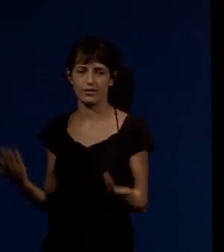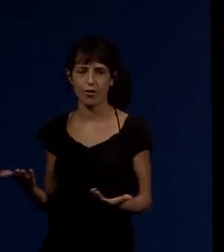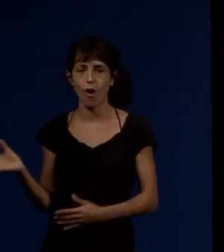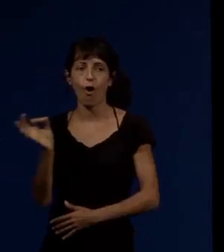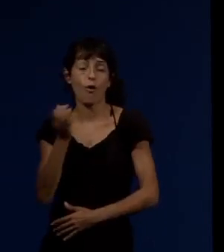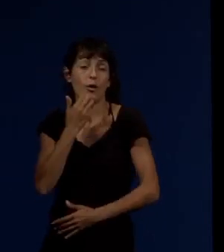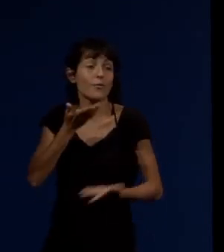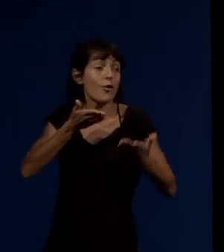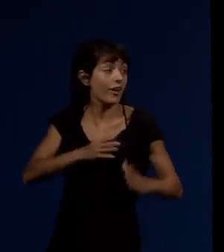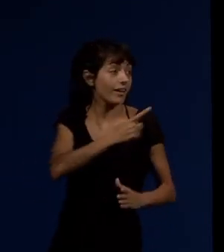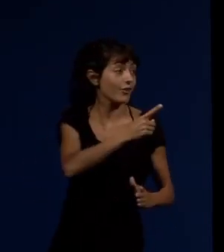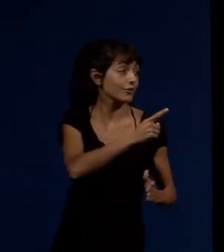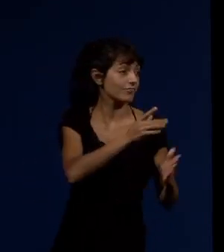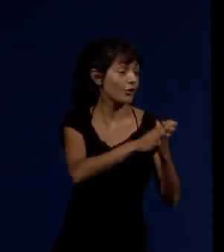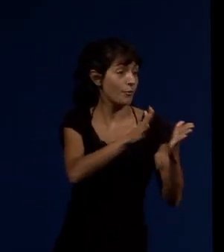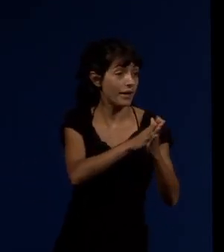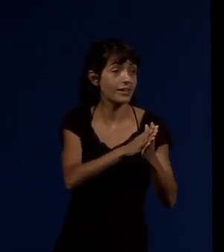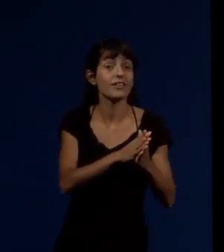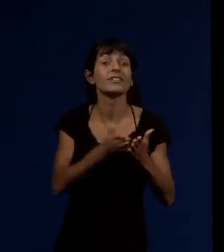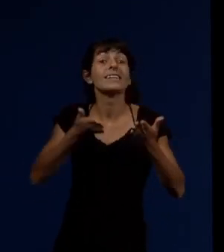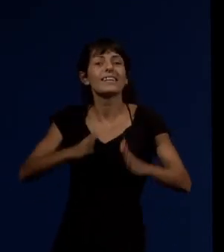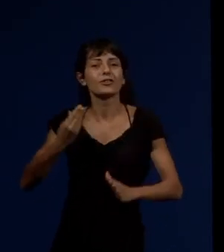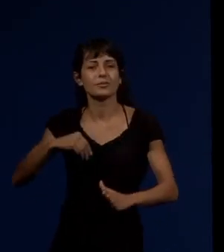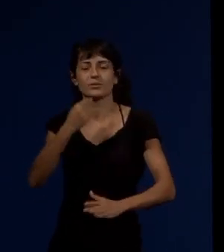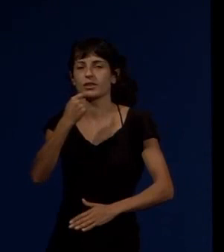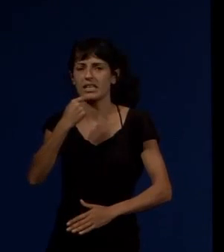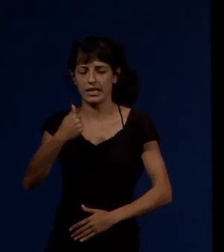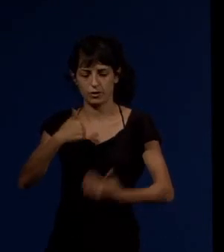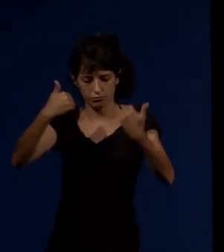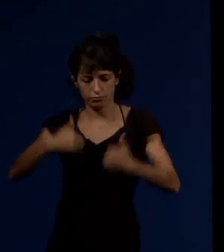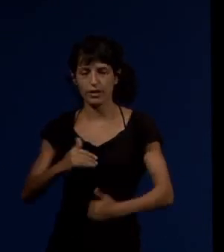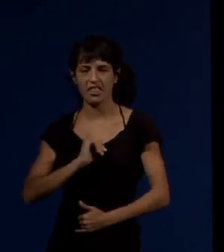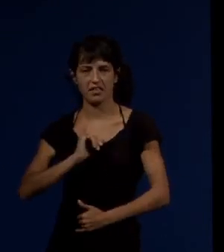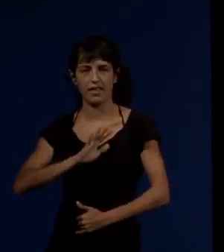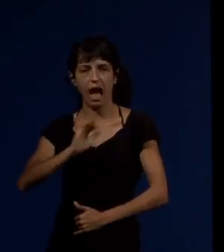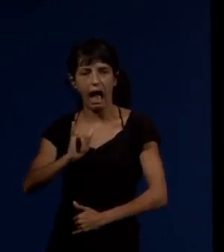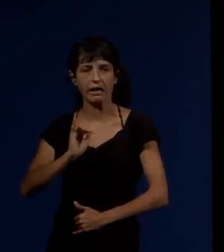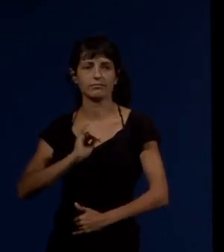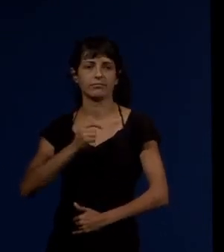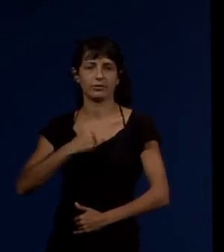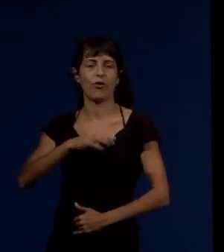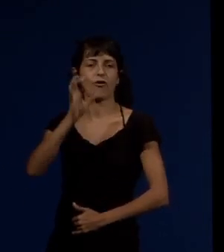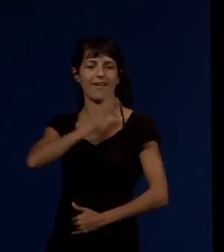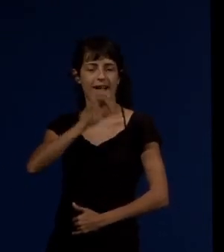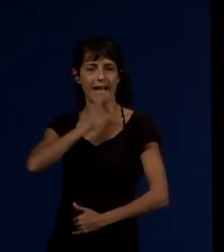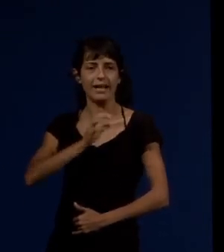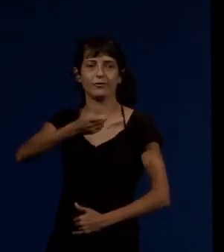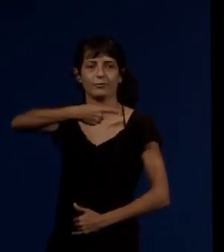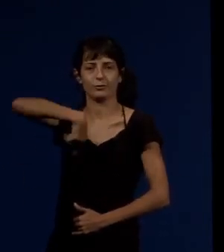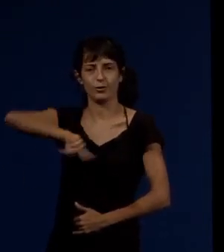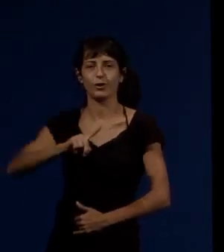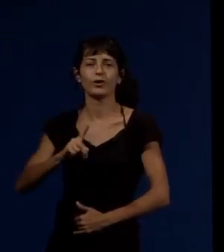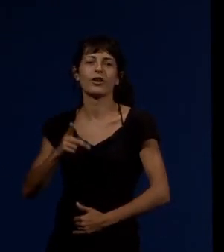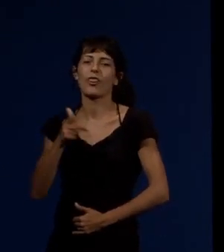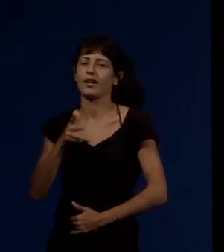de Marcos e a súa compañeira podan dicir que son galegas, que son galegos, que somos galegos e galegas de nación e que temos dereito a vivir